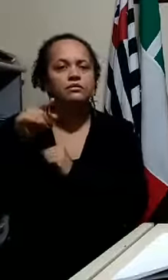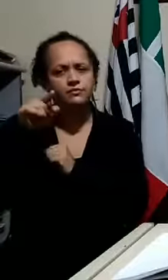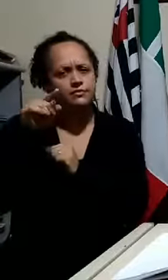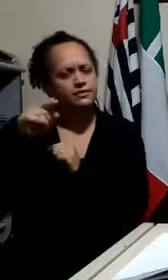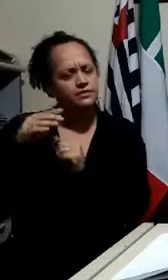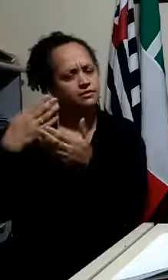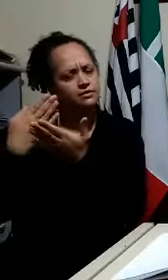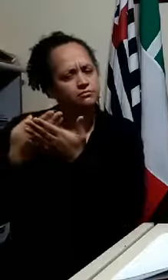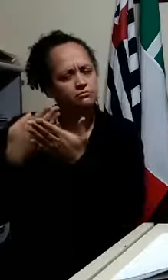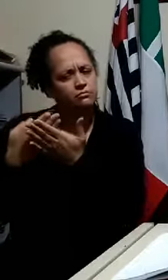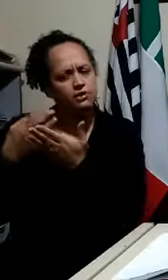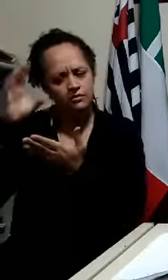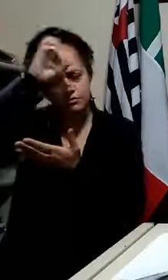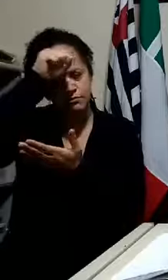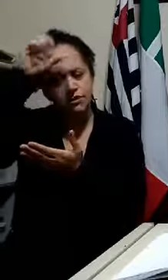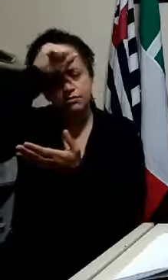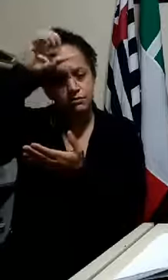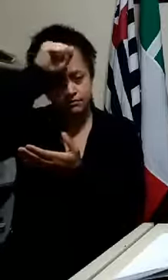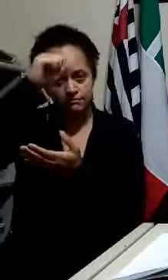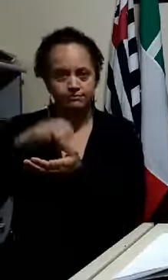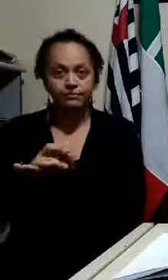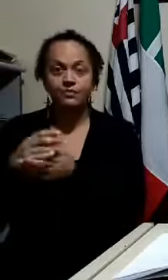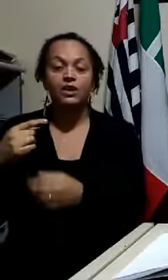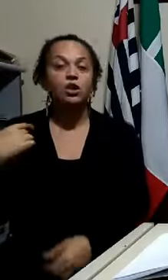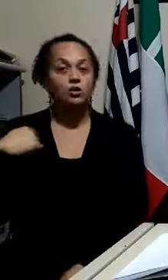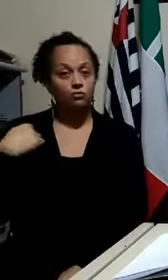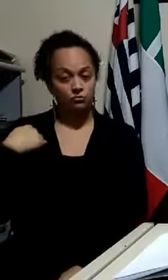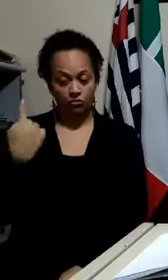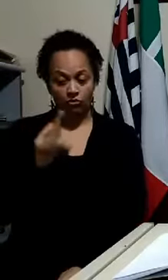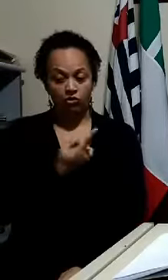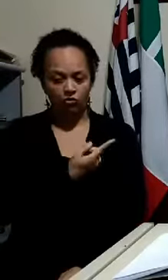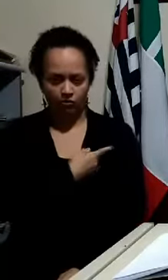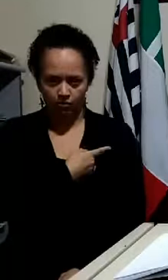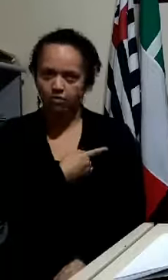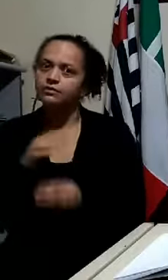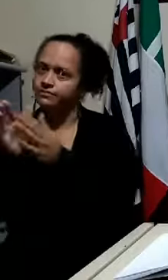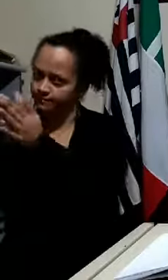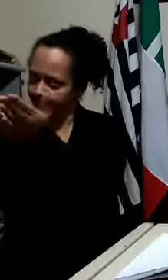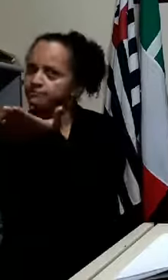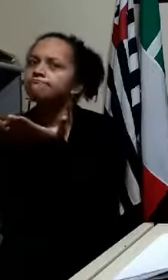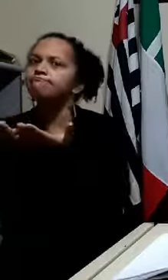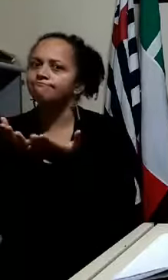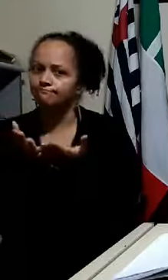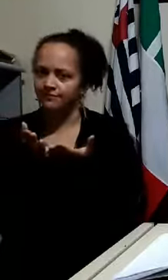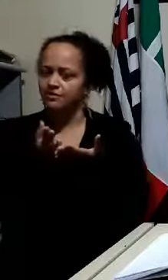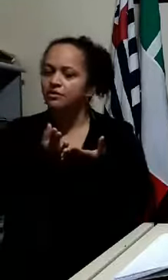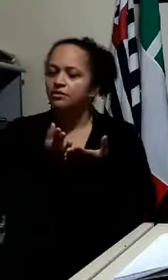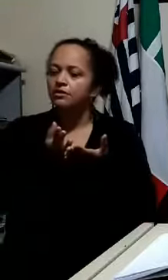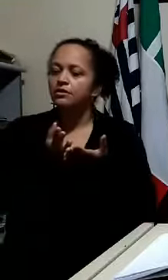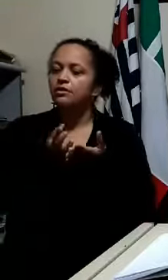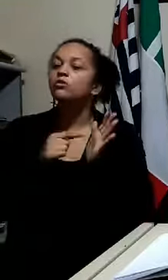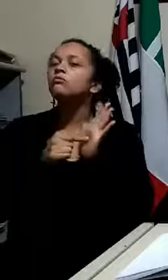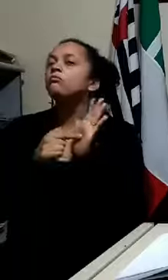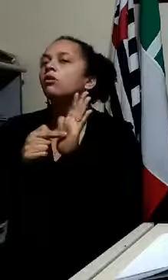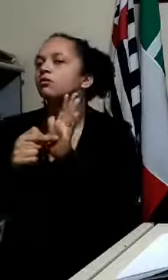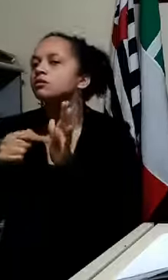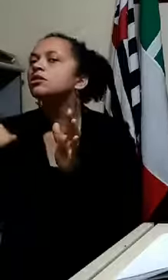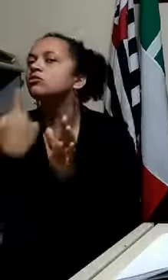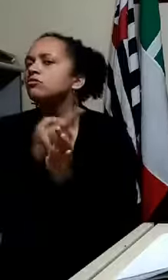Que a nossa atitude para com a palavra de Deus é que determina a nossa vitória ou a